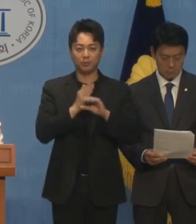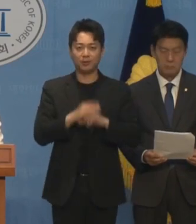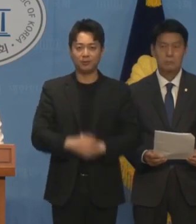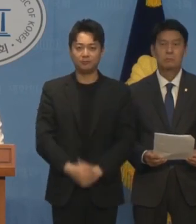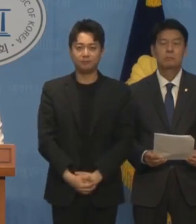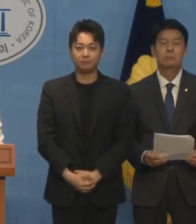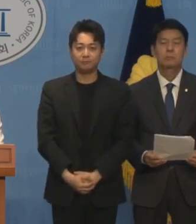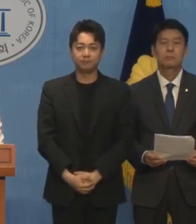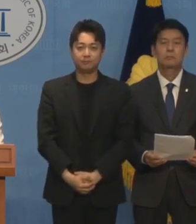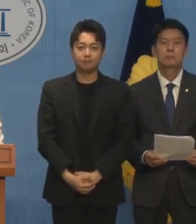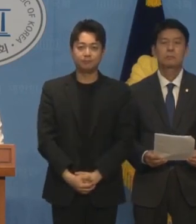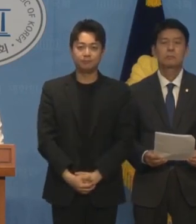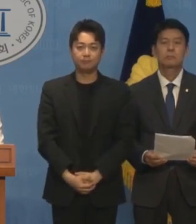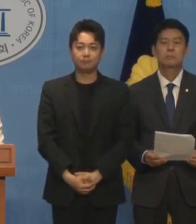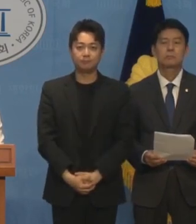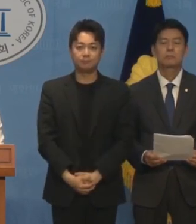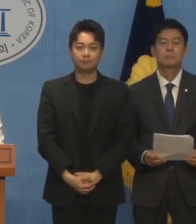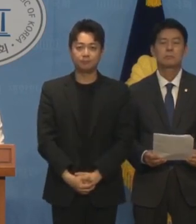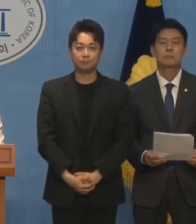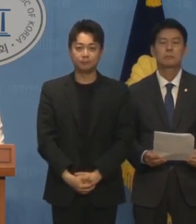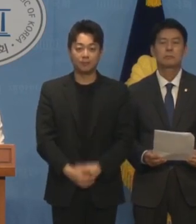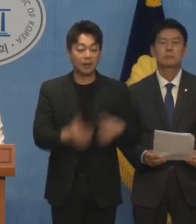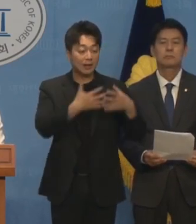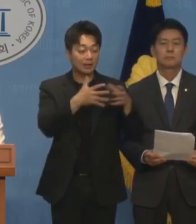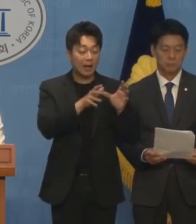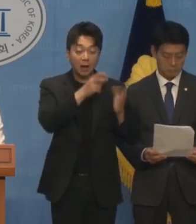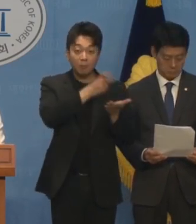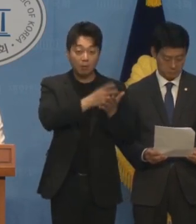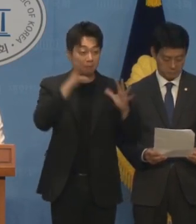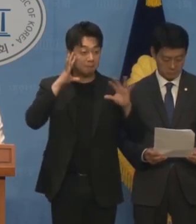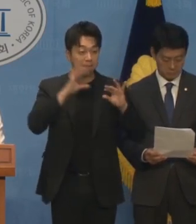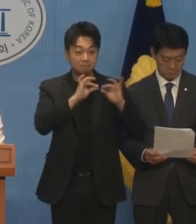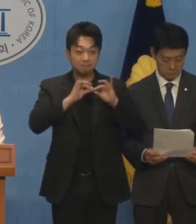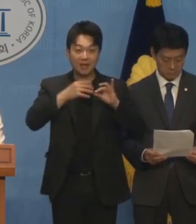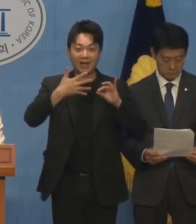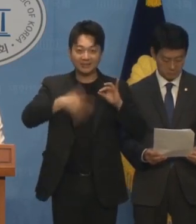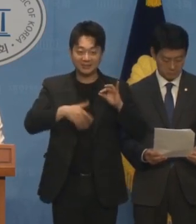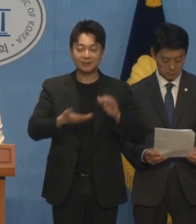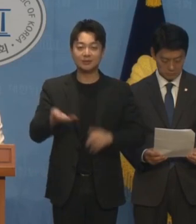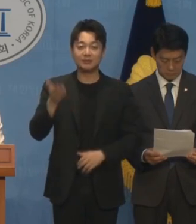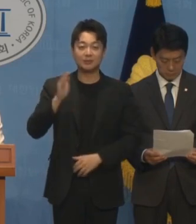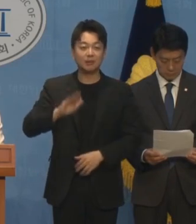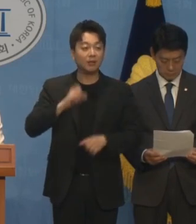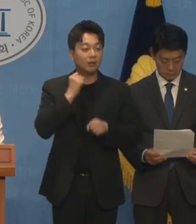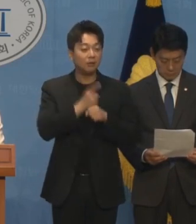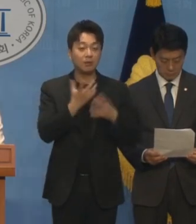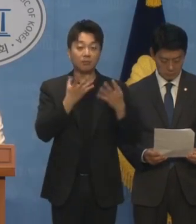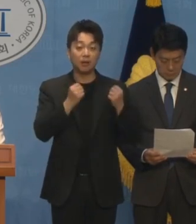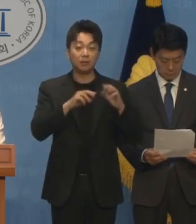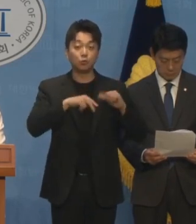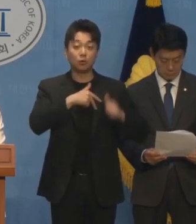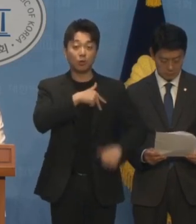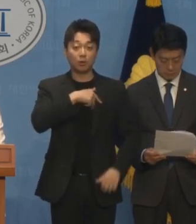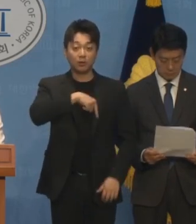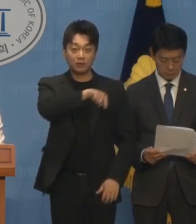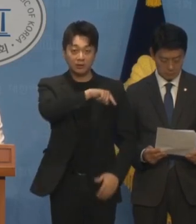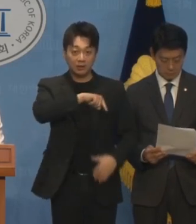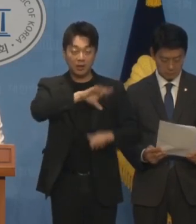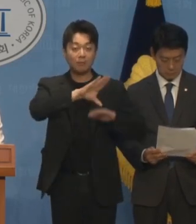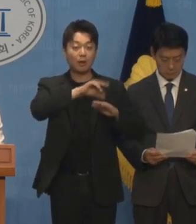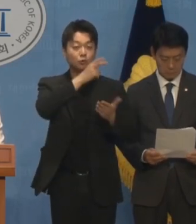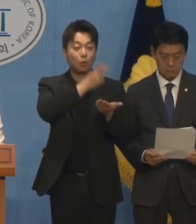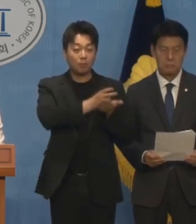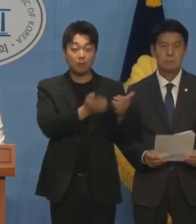아직 당론 법안이 발의되기 전이지만 이미 여러 의원님들께서 방송 3법을 발의하시며